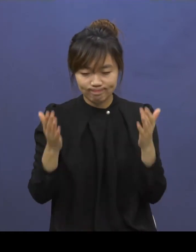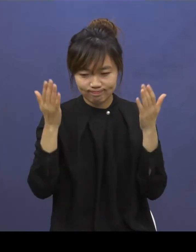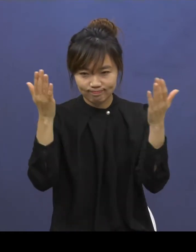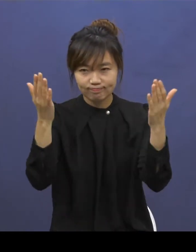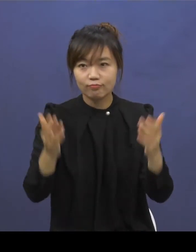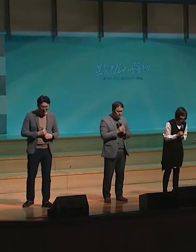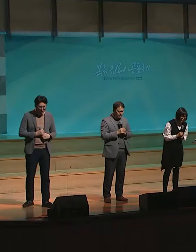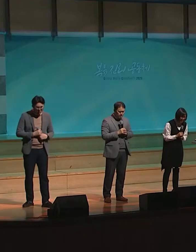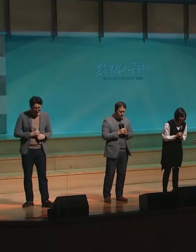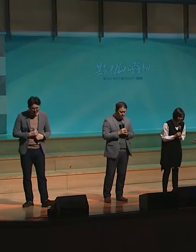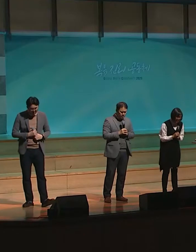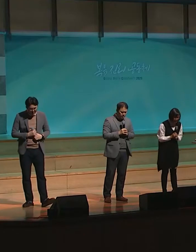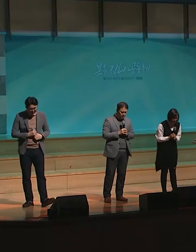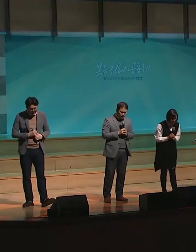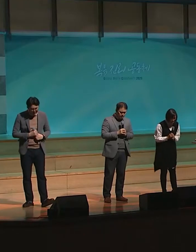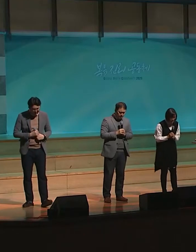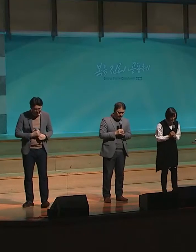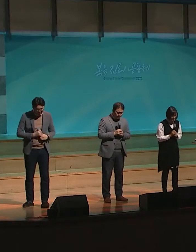주여